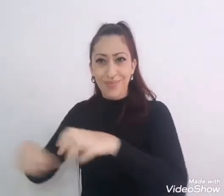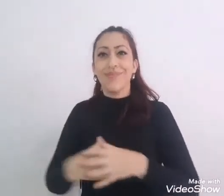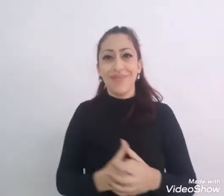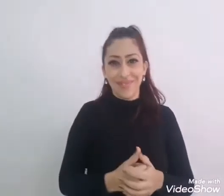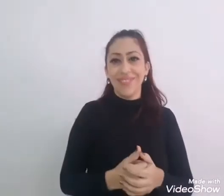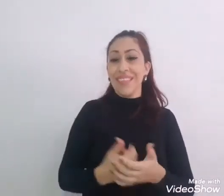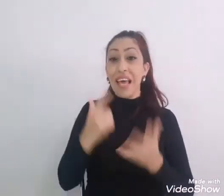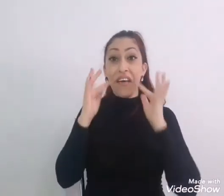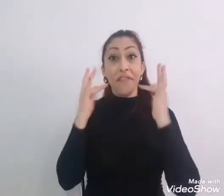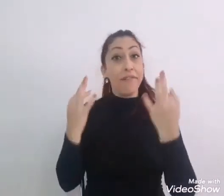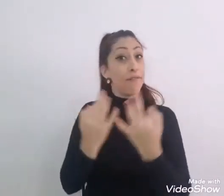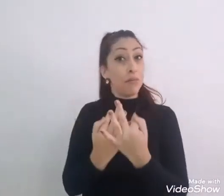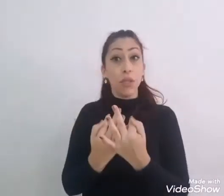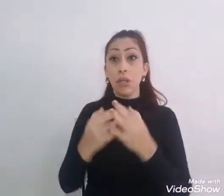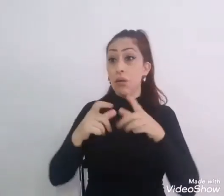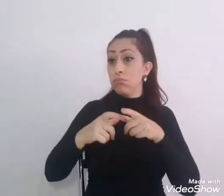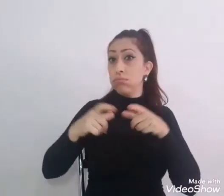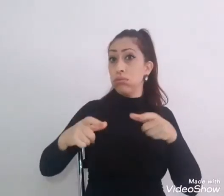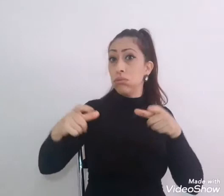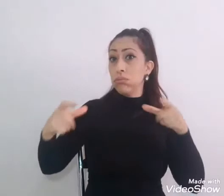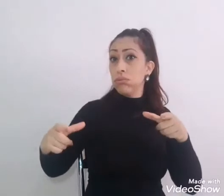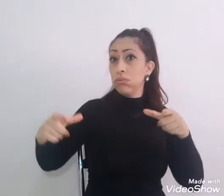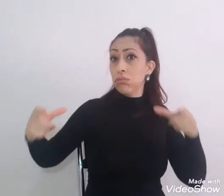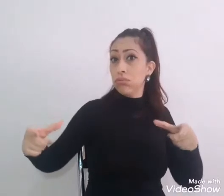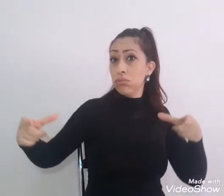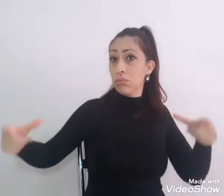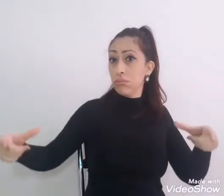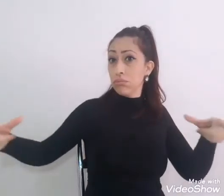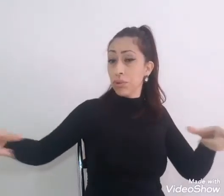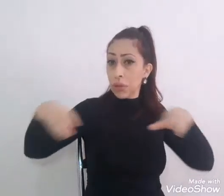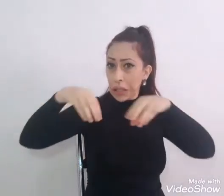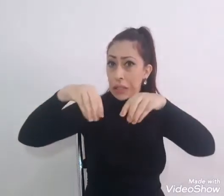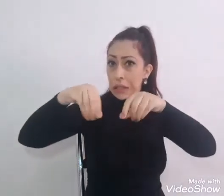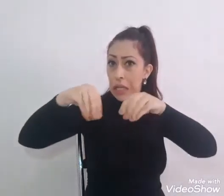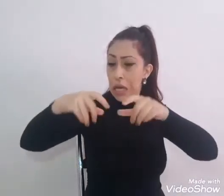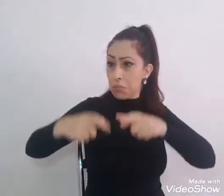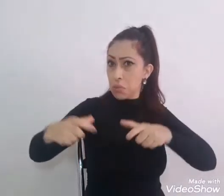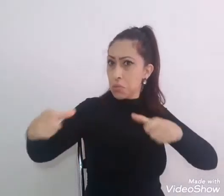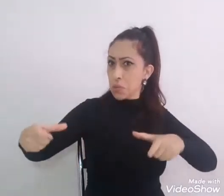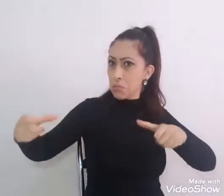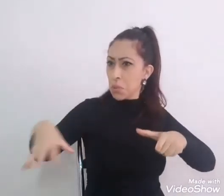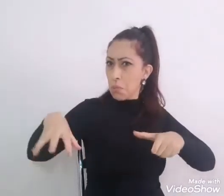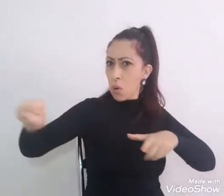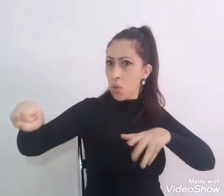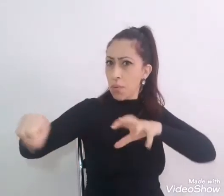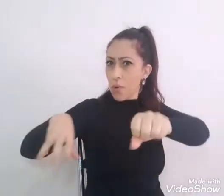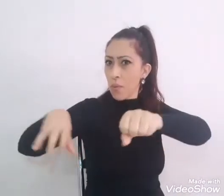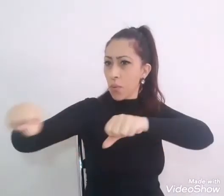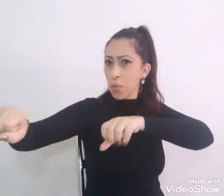vão dominando espaços de outras tribos, né? E aumentando, consequentemente, o seu território, tá bom?